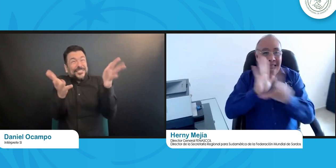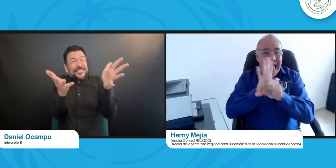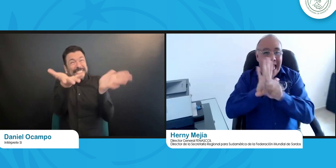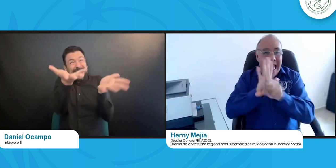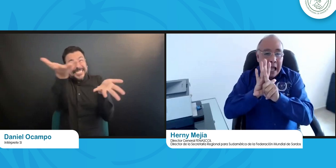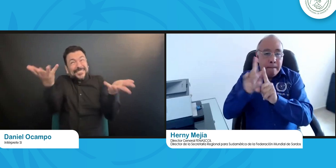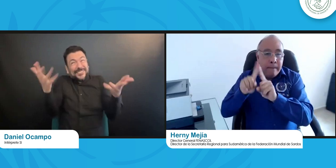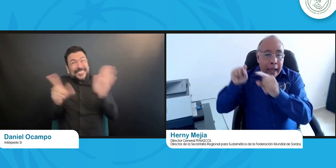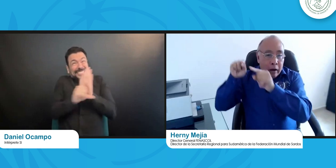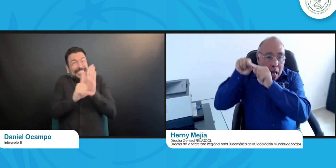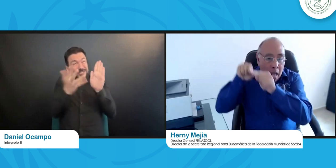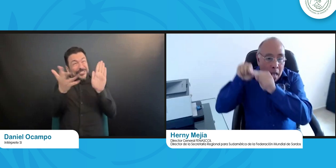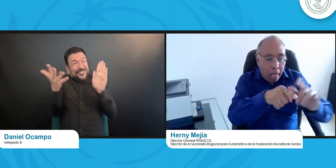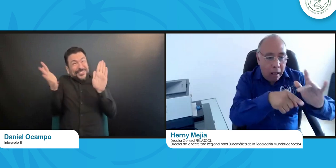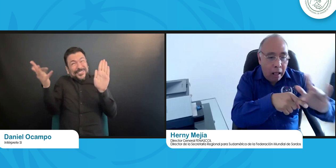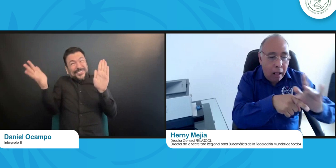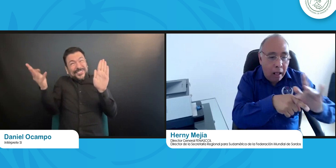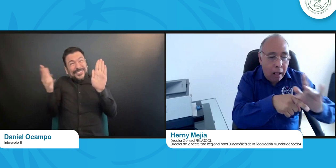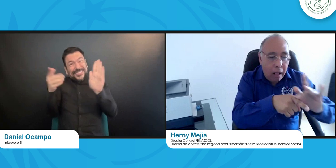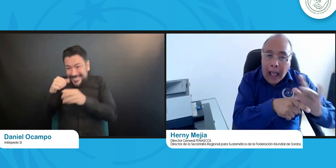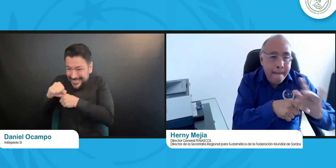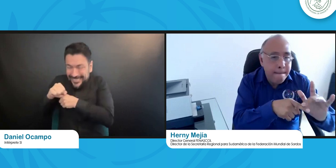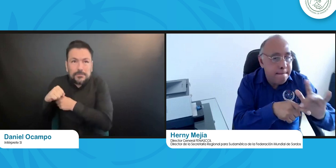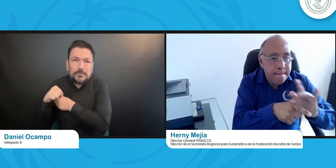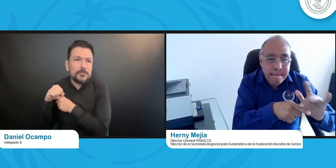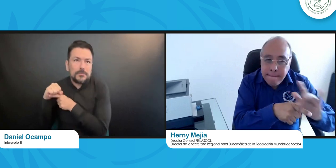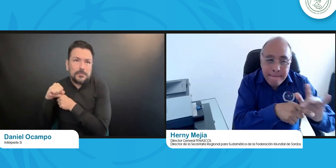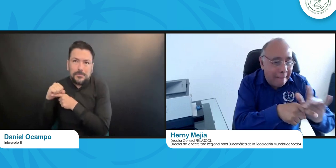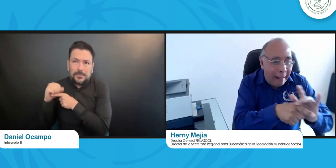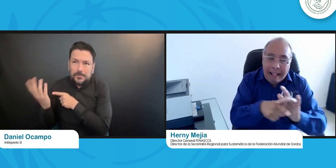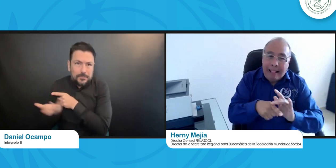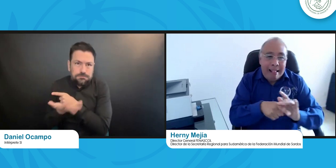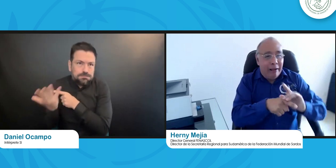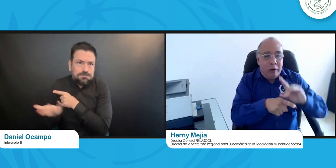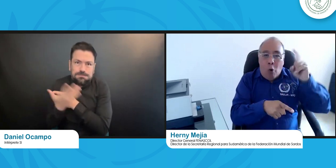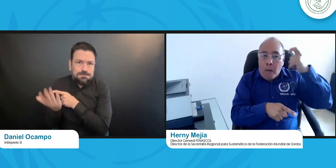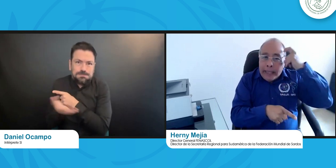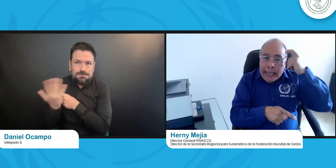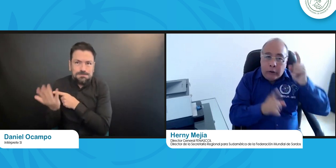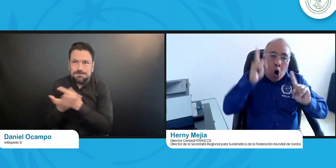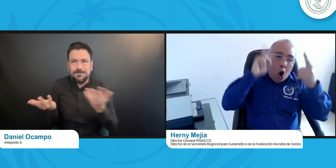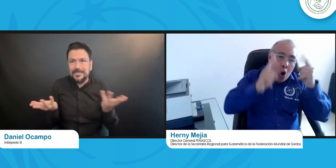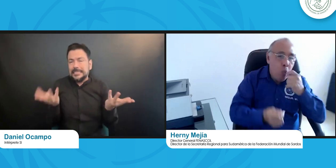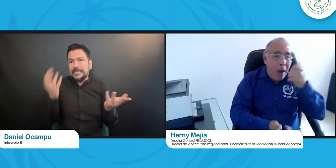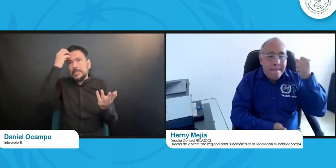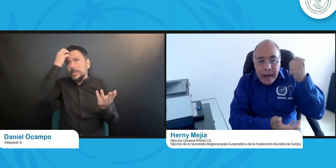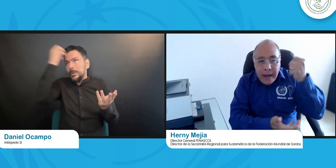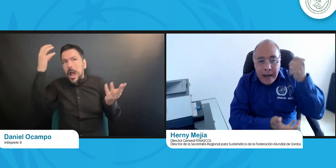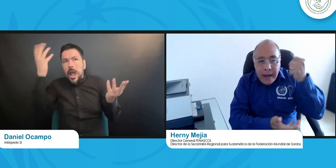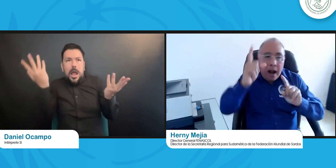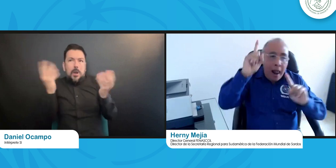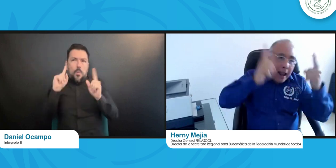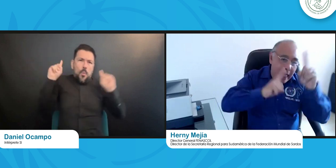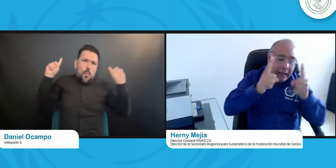de las lenguas de señas en los diferentes países latinoamericanos, pero que se queda corto en la aplicación. Los